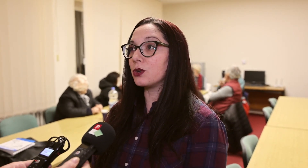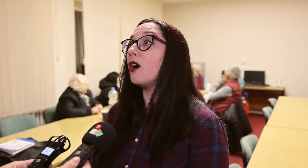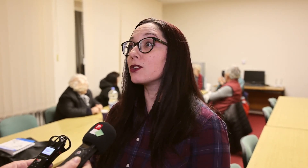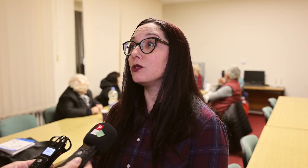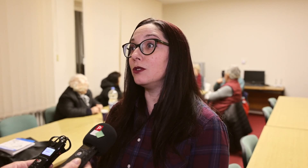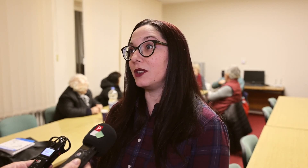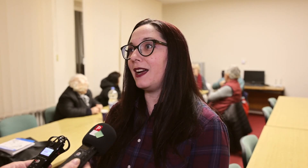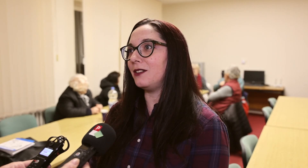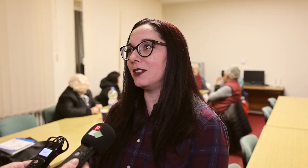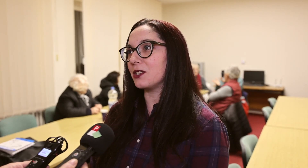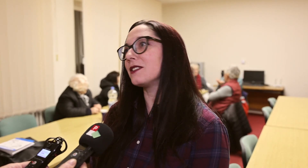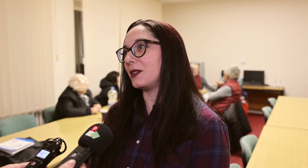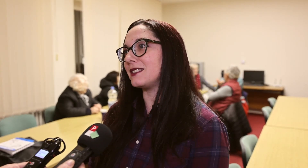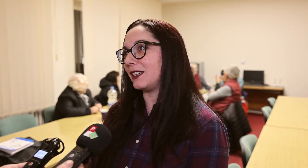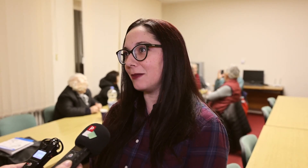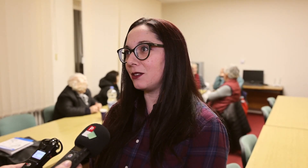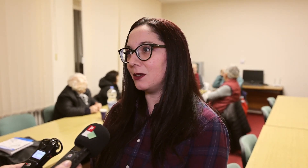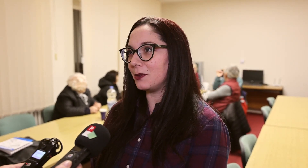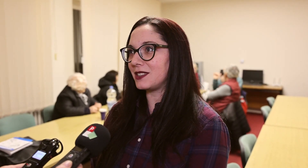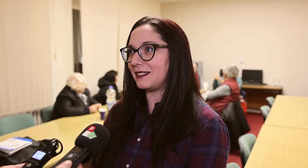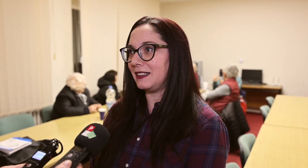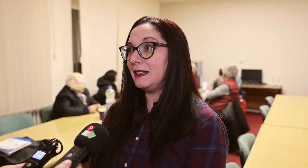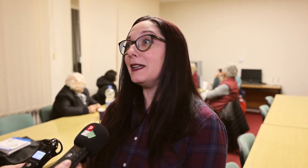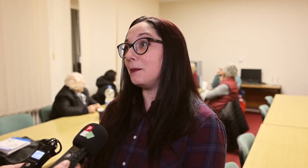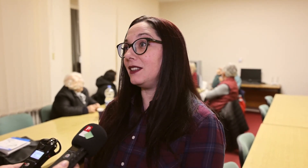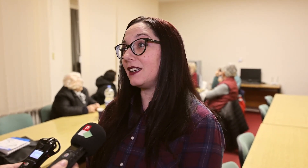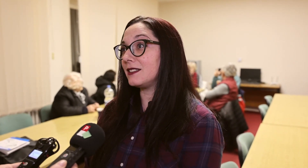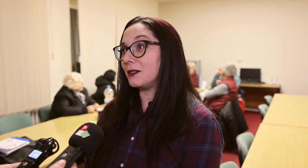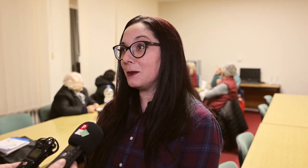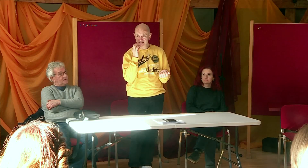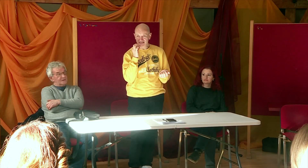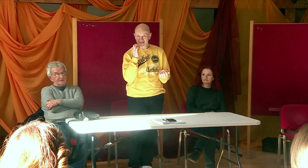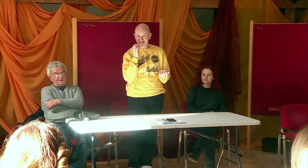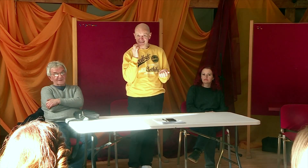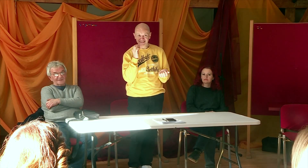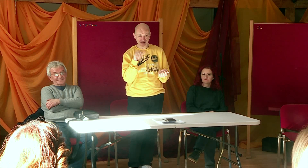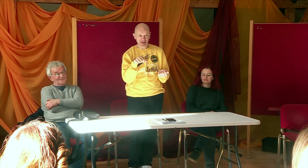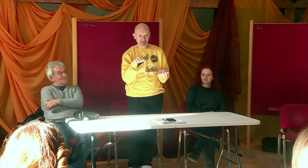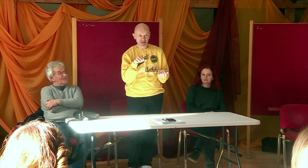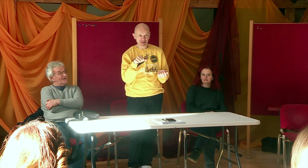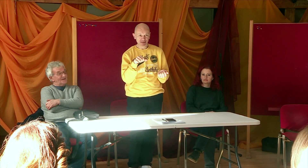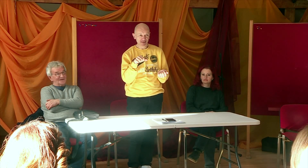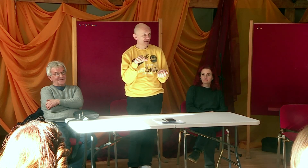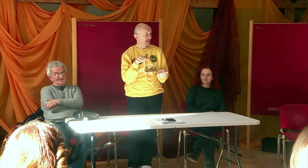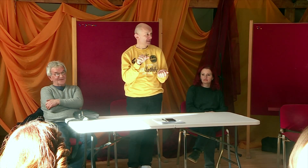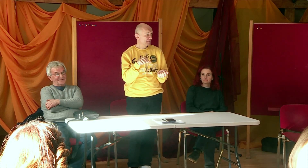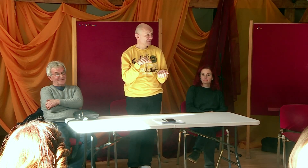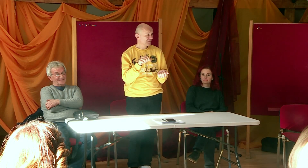sok hasonló jel van és akkor ezeket megkülönböztetni nem mindig egyszerű az óbecsei népkönyvtárban megszervezett alapfokú